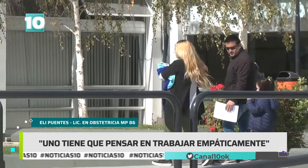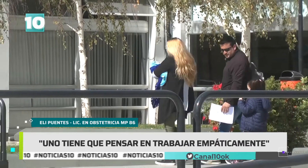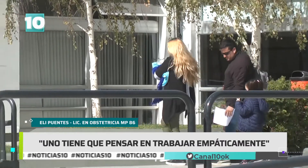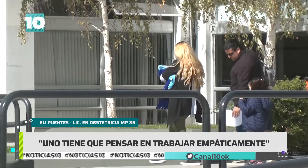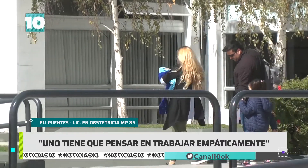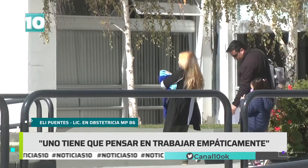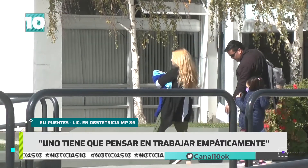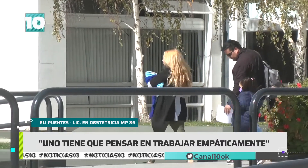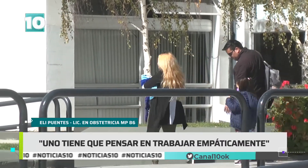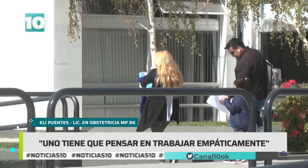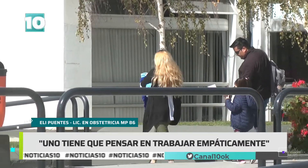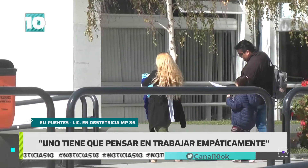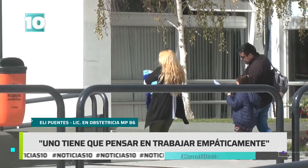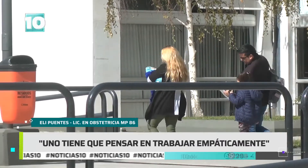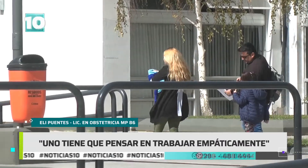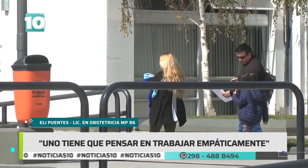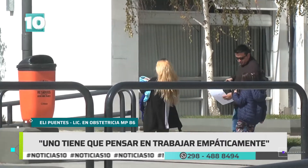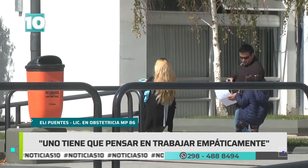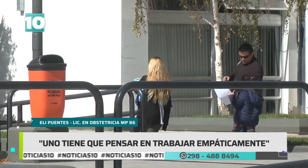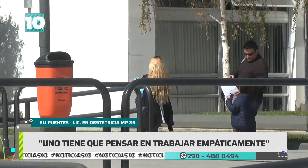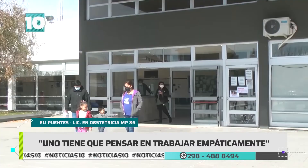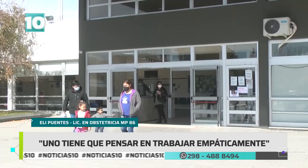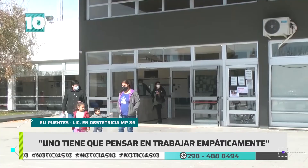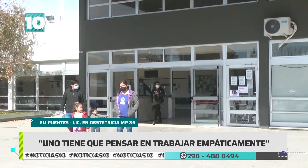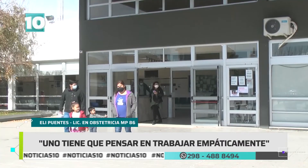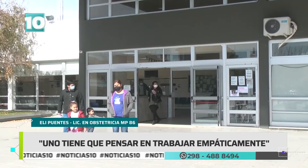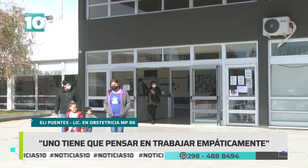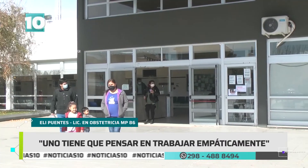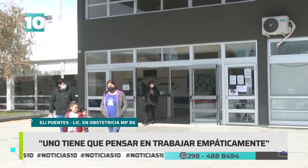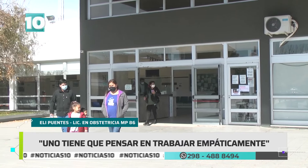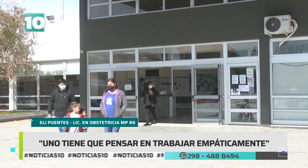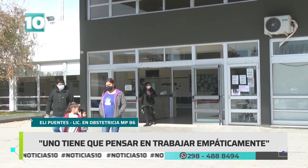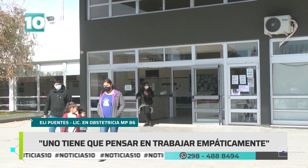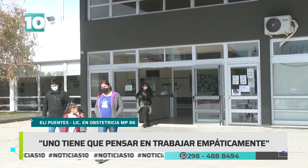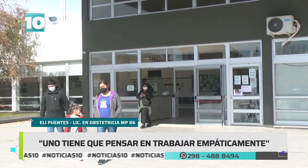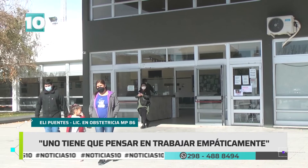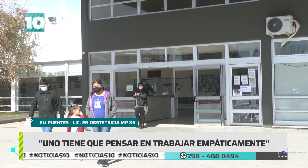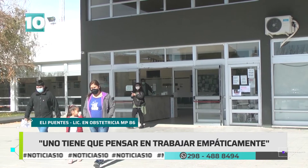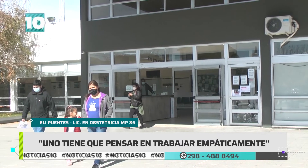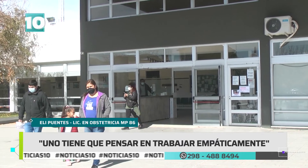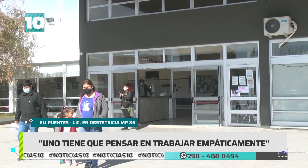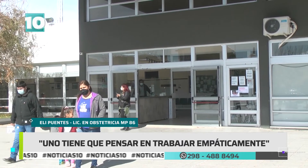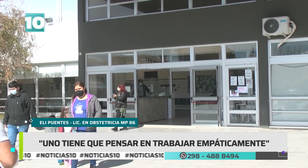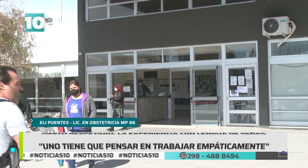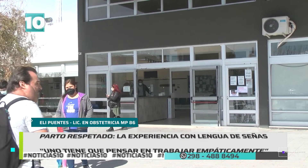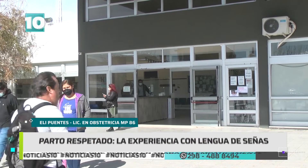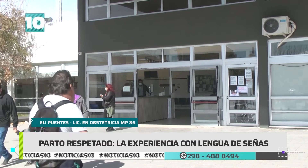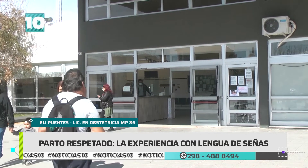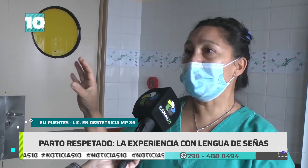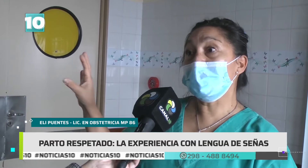institución se sensibilice con este tema. Nosotros nos queda pendiente, ya hay mucha cartelería, mucha cartelería, y queda